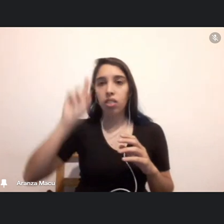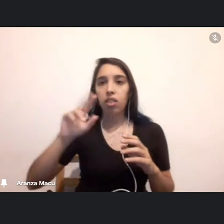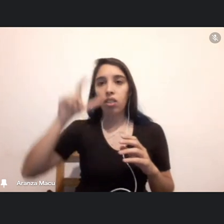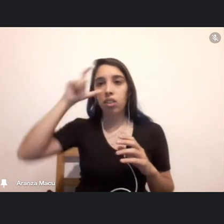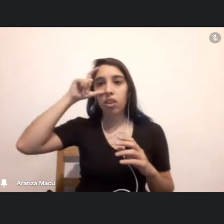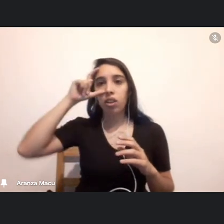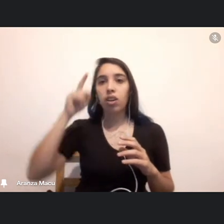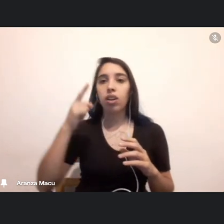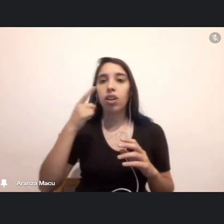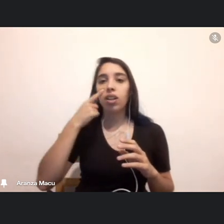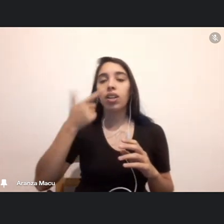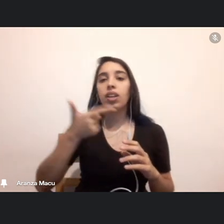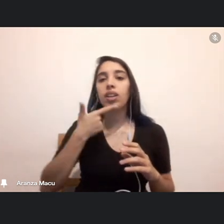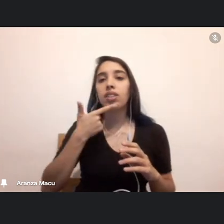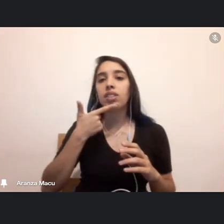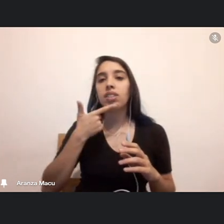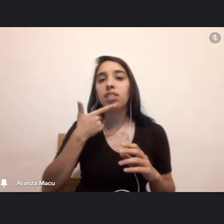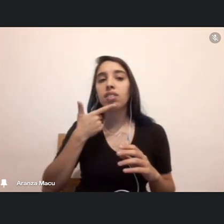¿Qué quiere decir?